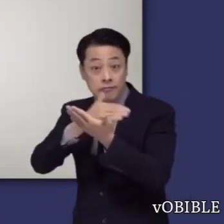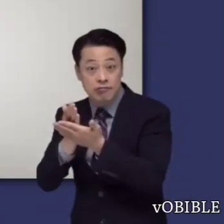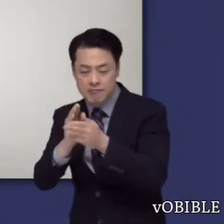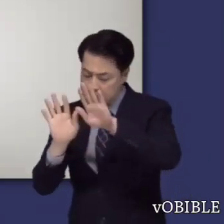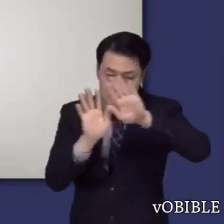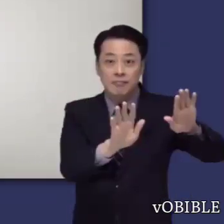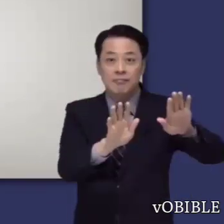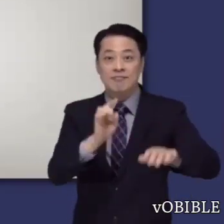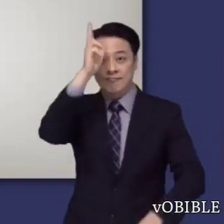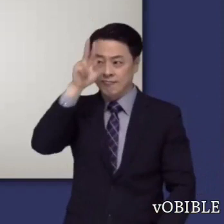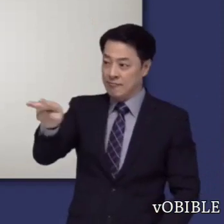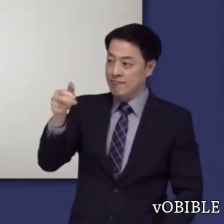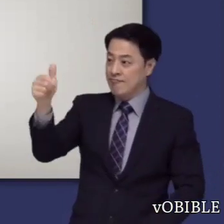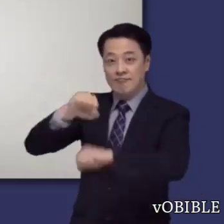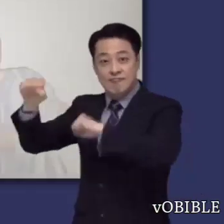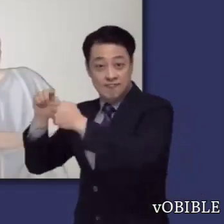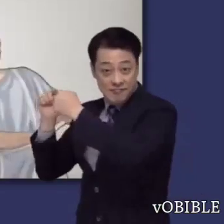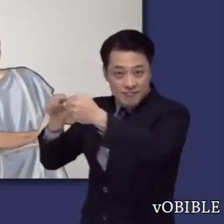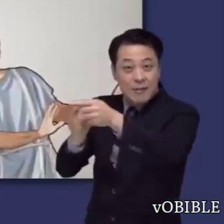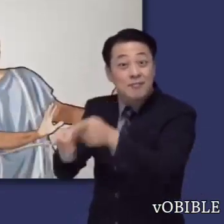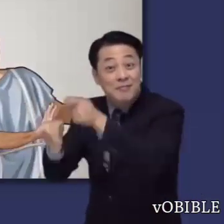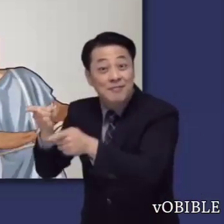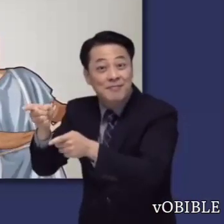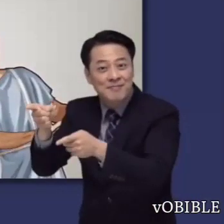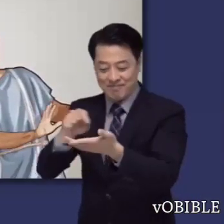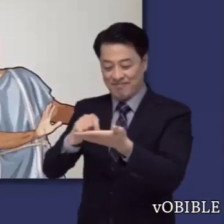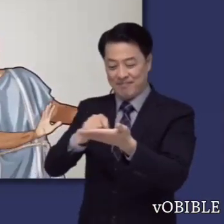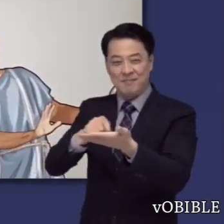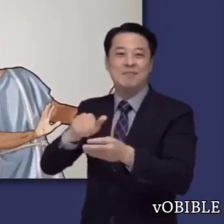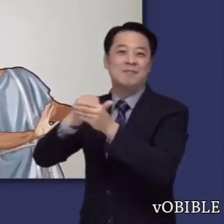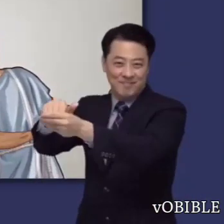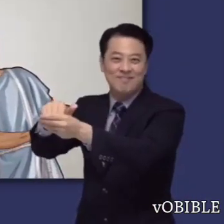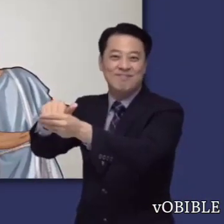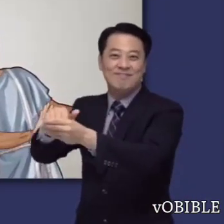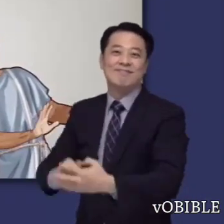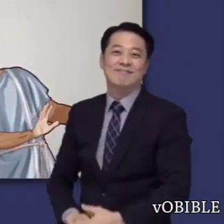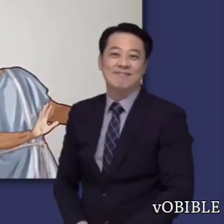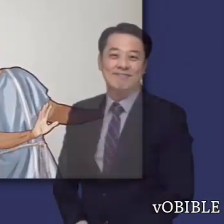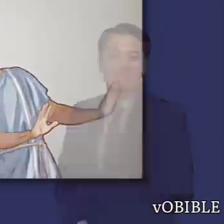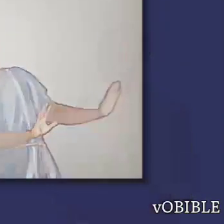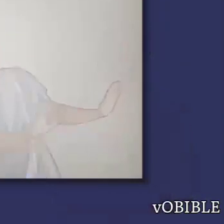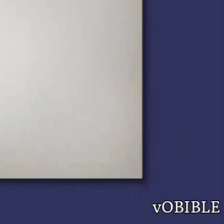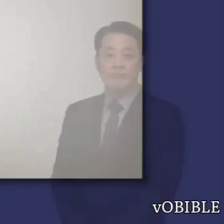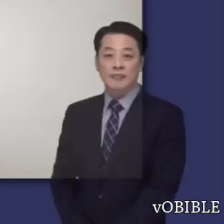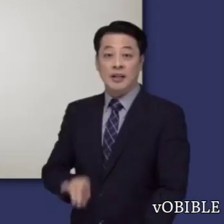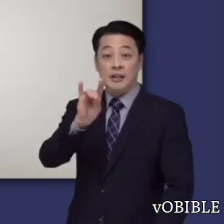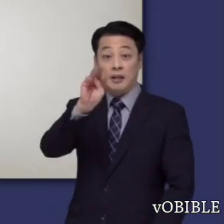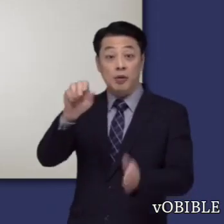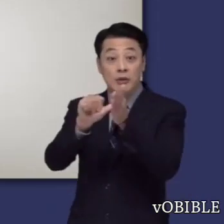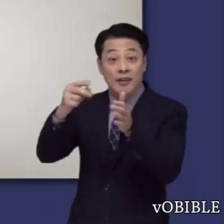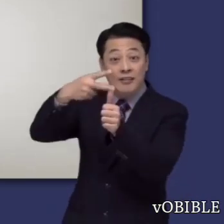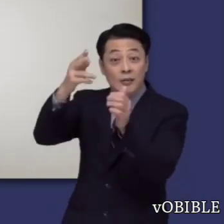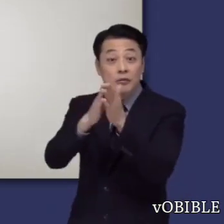全力成为上帝认可的人。保罗还提醒提摩太要远避年轻人的欲望。提